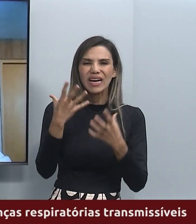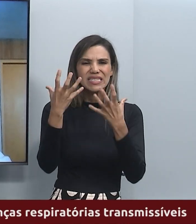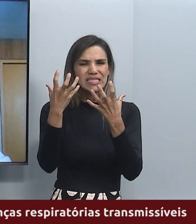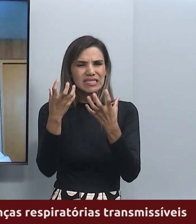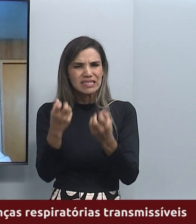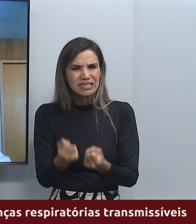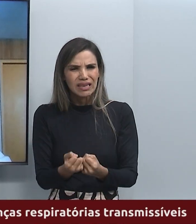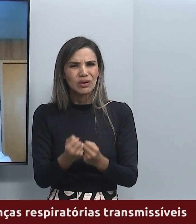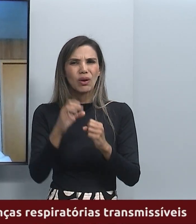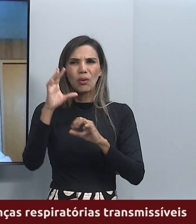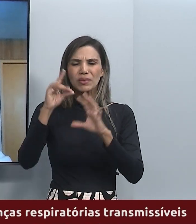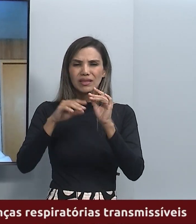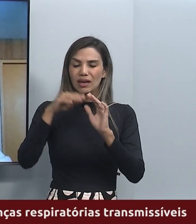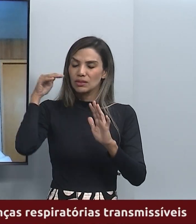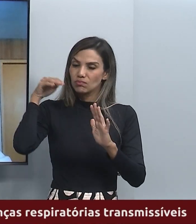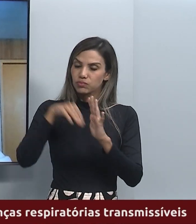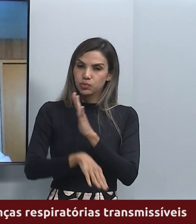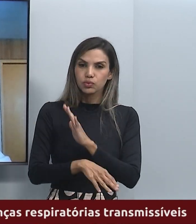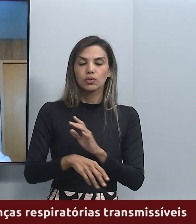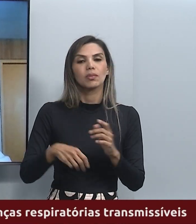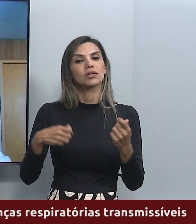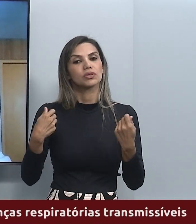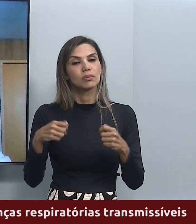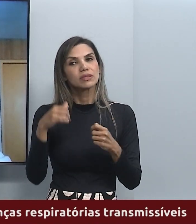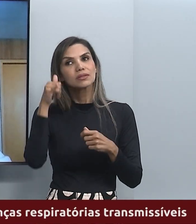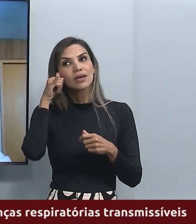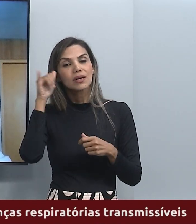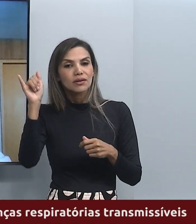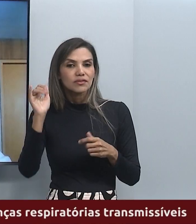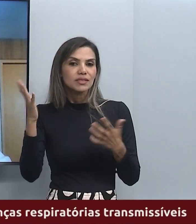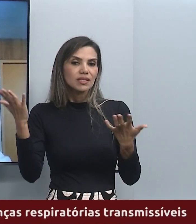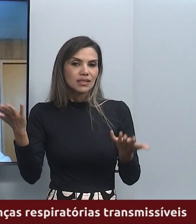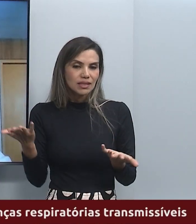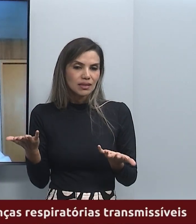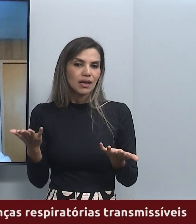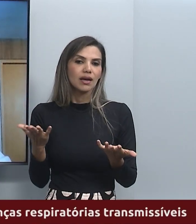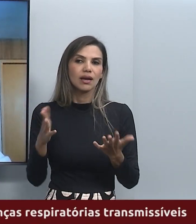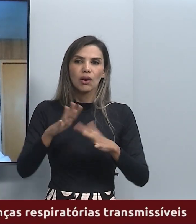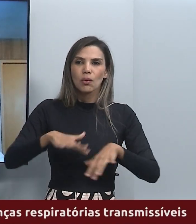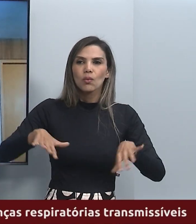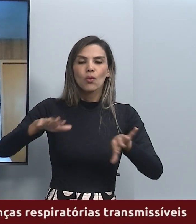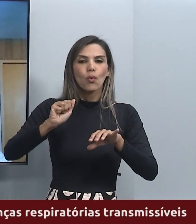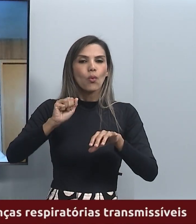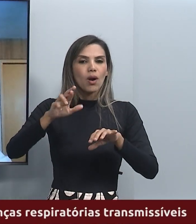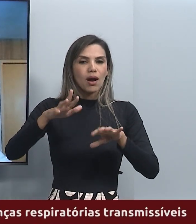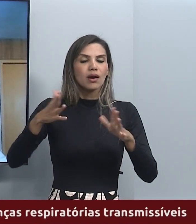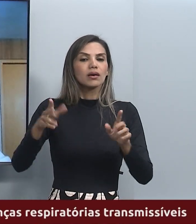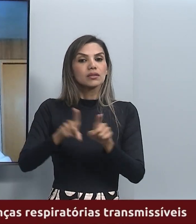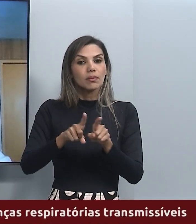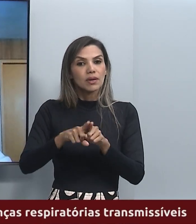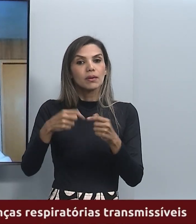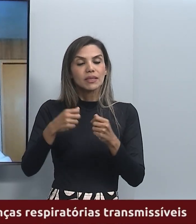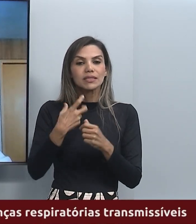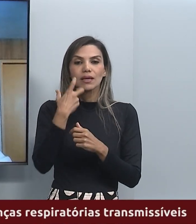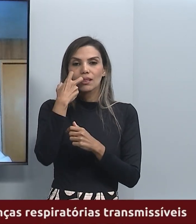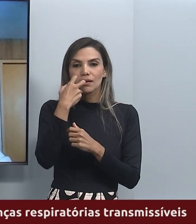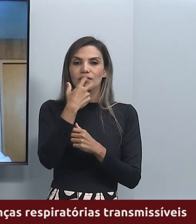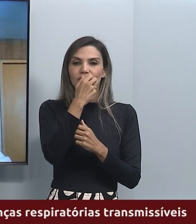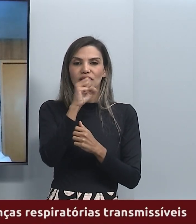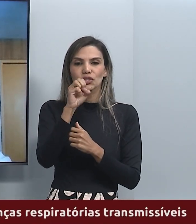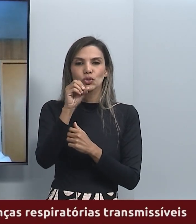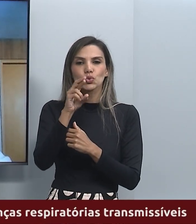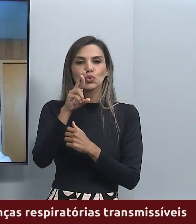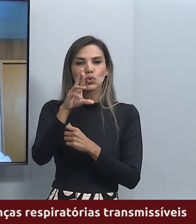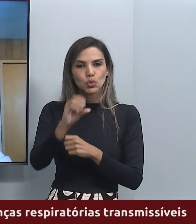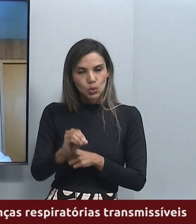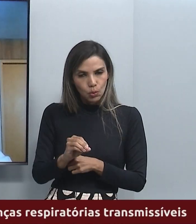muito baixa, manter as narinas sempre bem hidratadas com soro fisiológico, a lavagem nasal ajuda